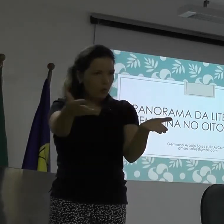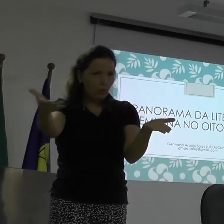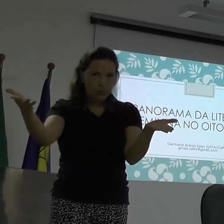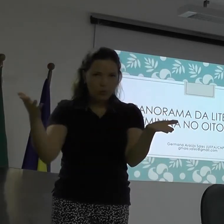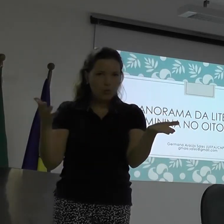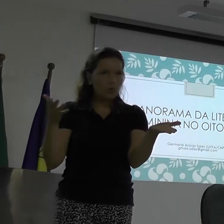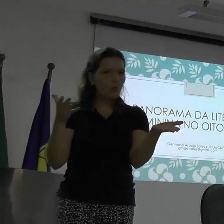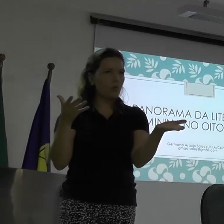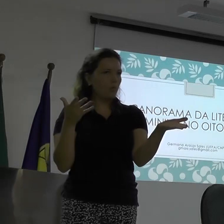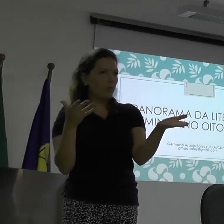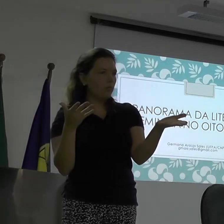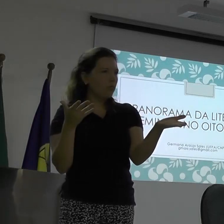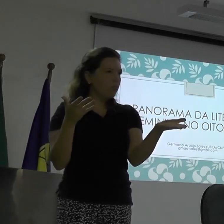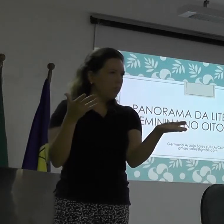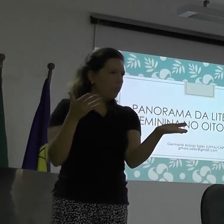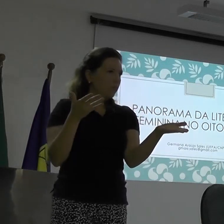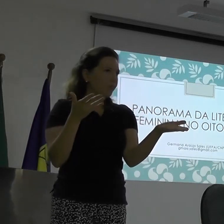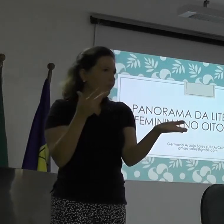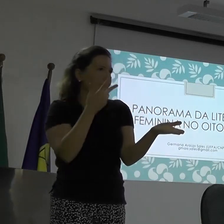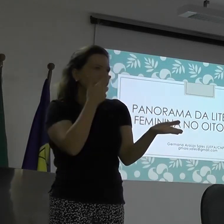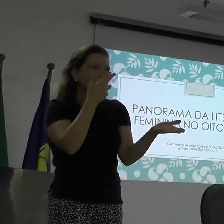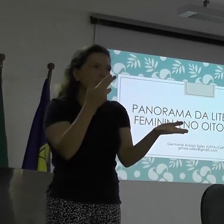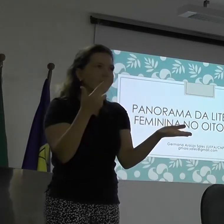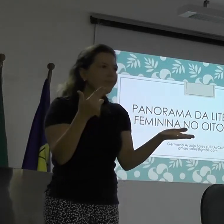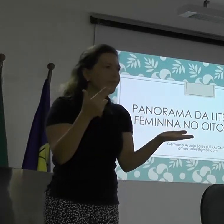praticamente índices